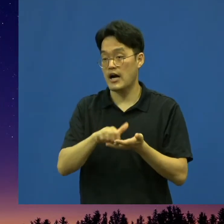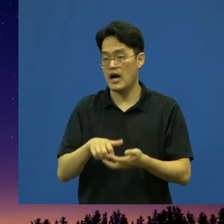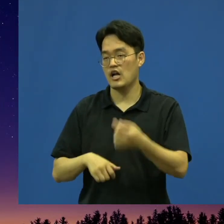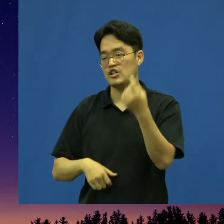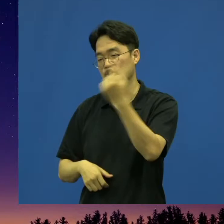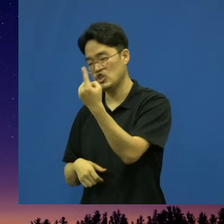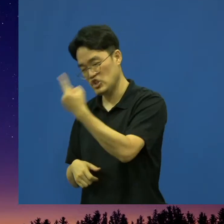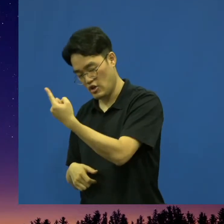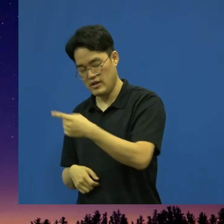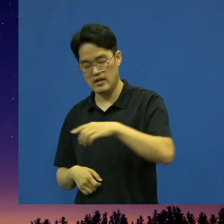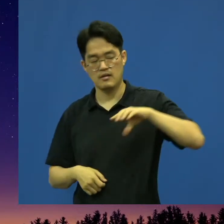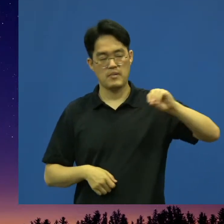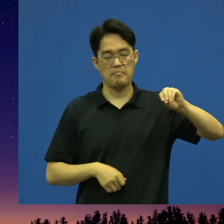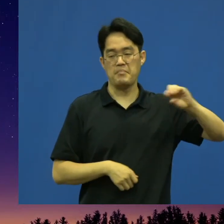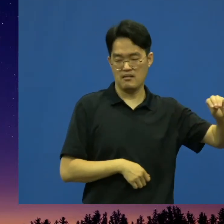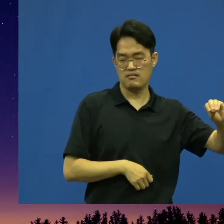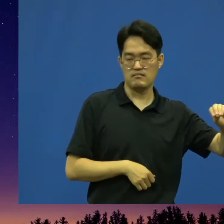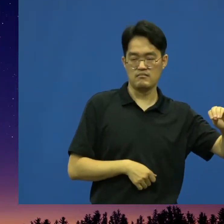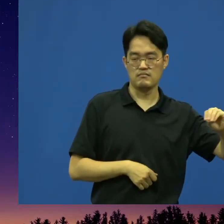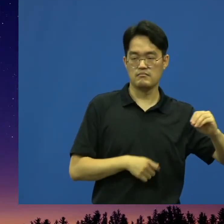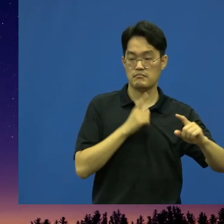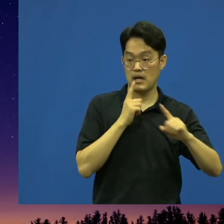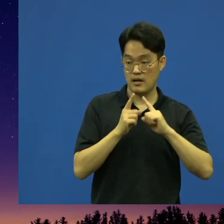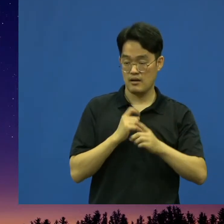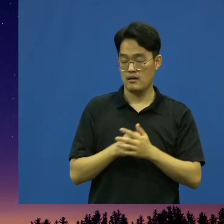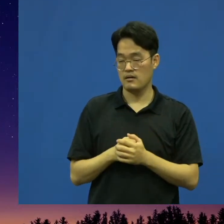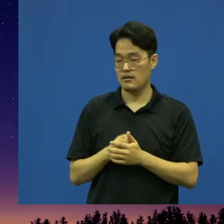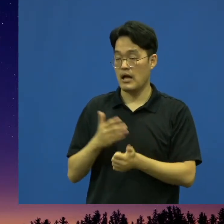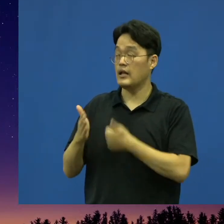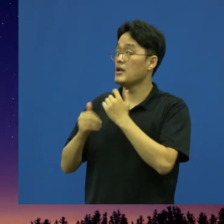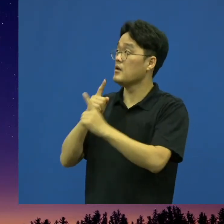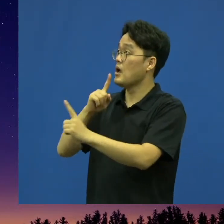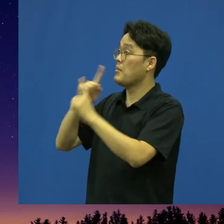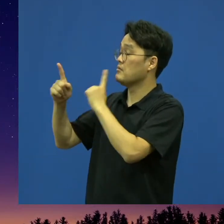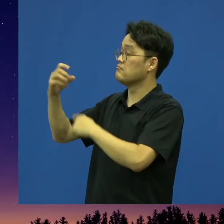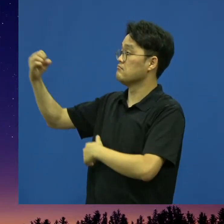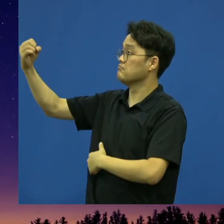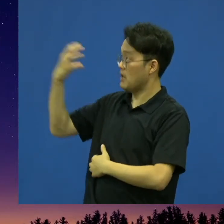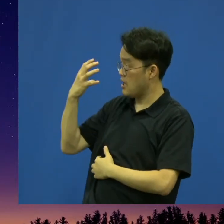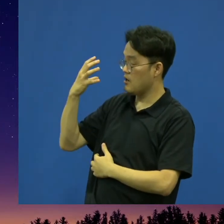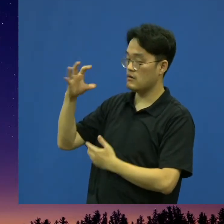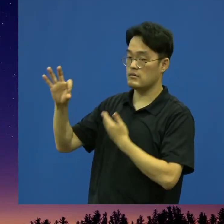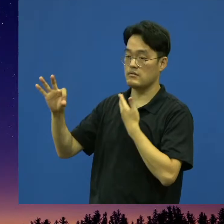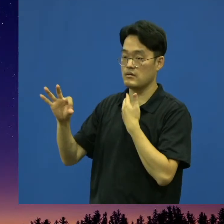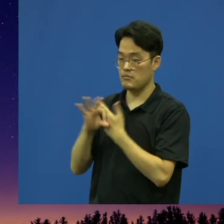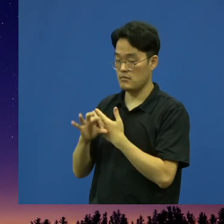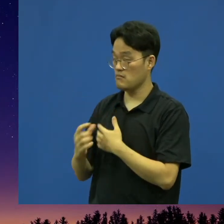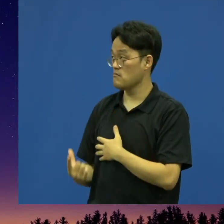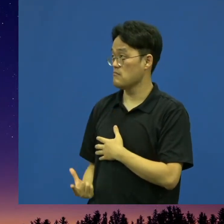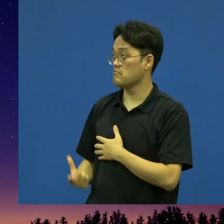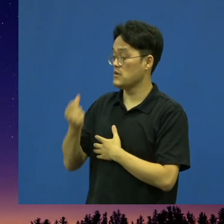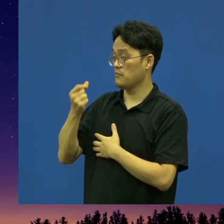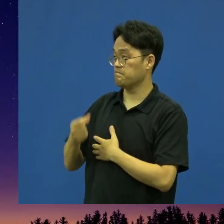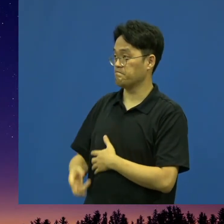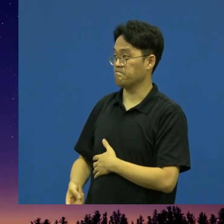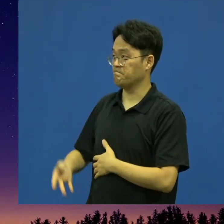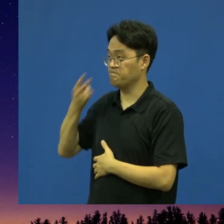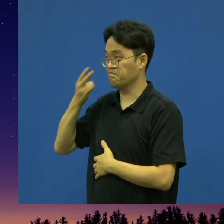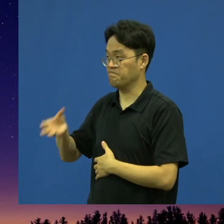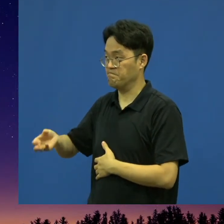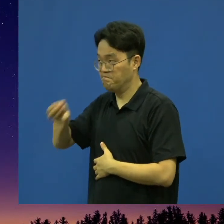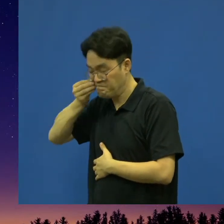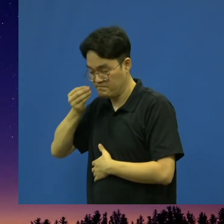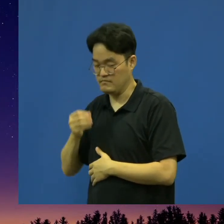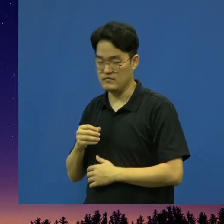만만이에요. 말씀 한마디만 딱 떨어지면 그 뜻을 준행하려고